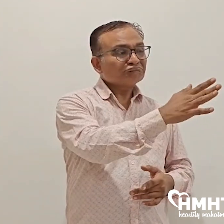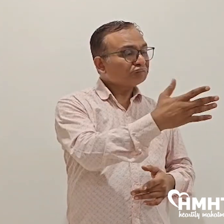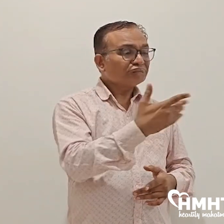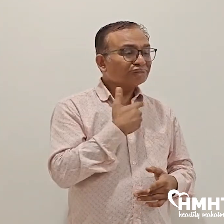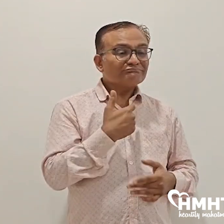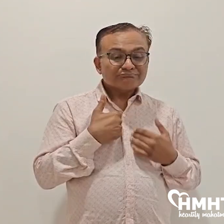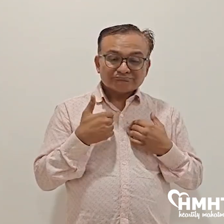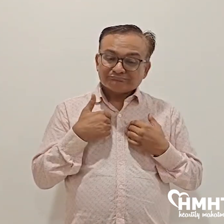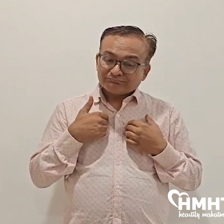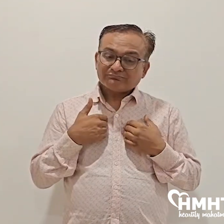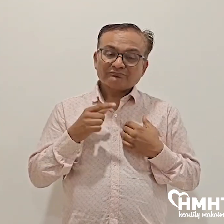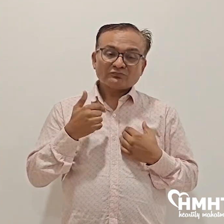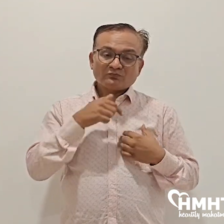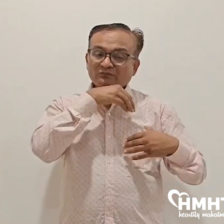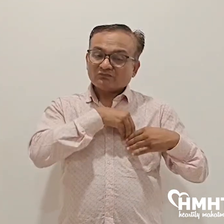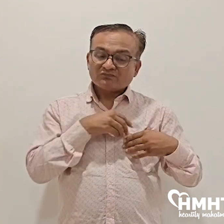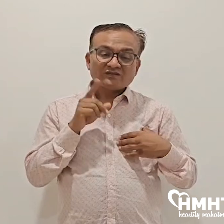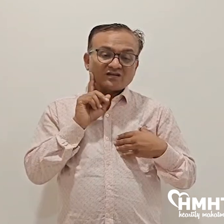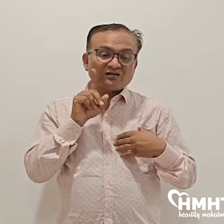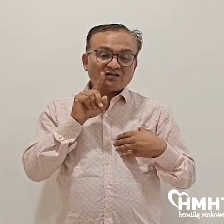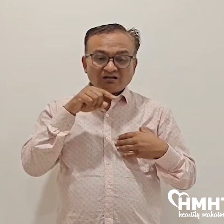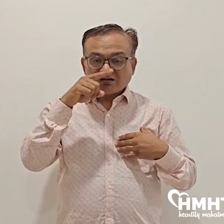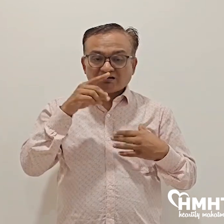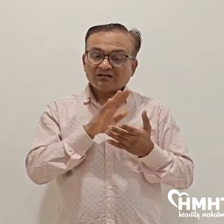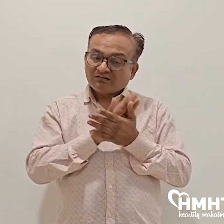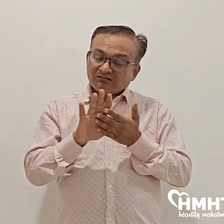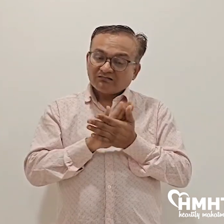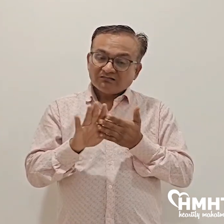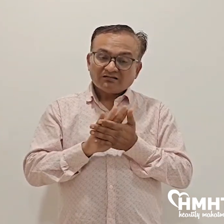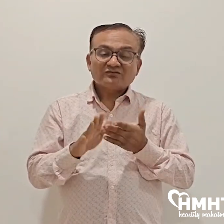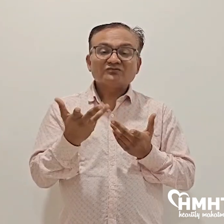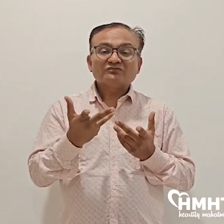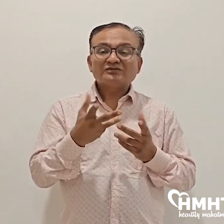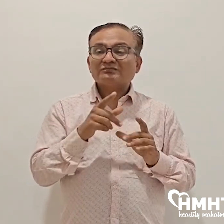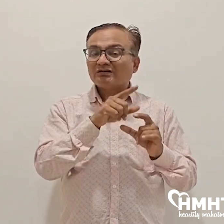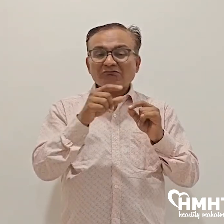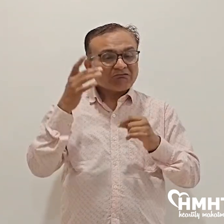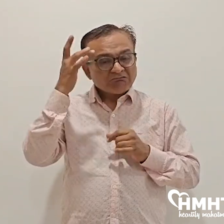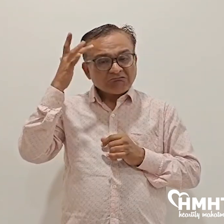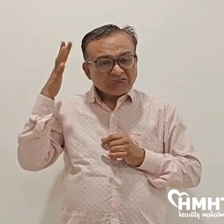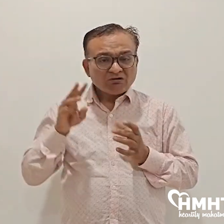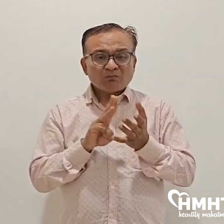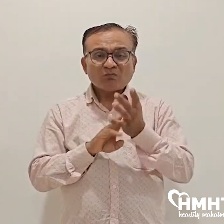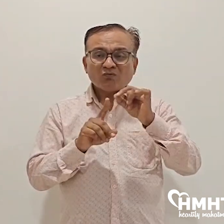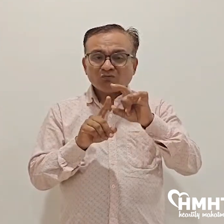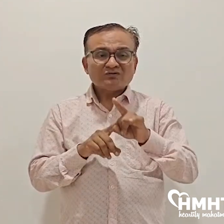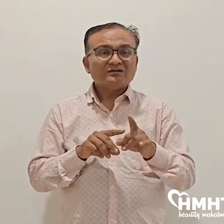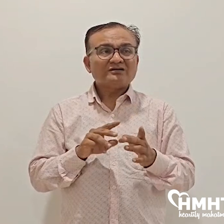આપણા દોષોથી. દોષ કોને કહેવાય? ક્રોધ છે, મોહ છે, માન છે, લોભ છે, એ બધાથી આપણને દુઃખ ઊભા થાય